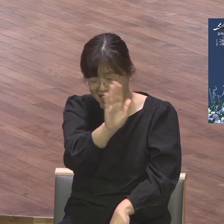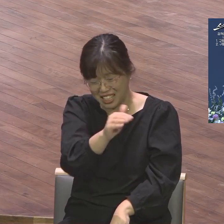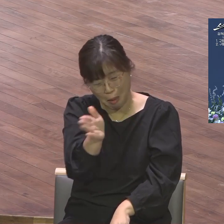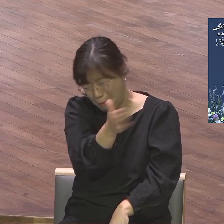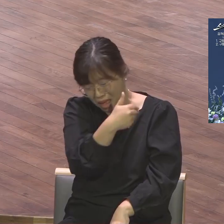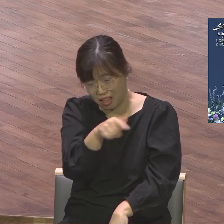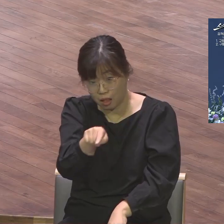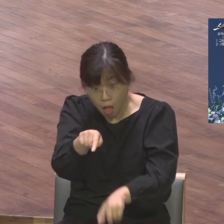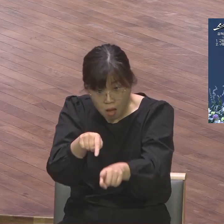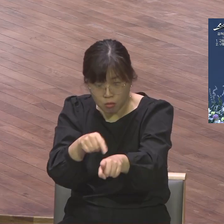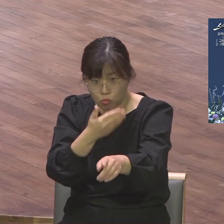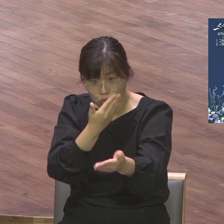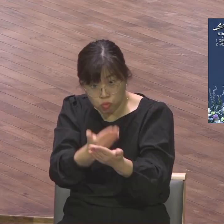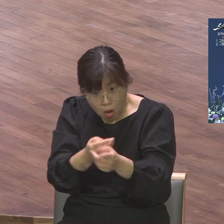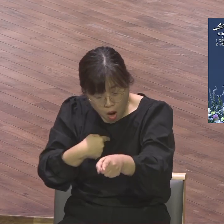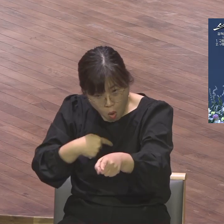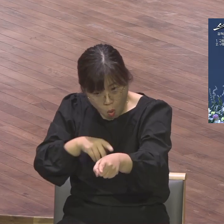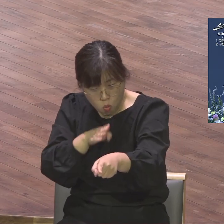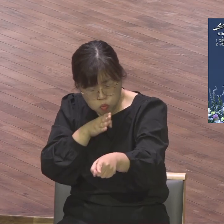이유로.